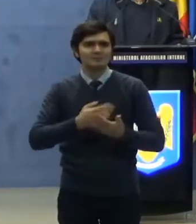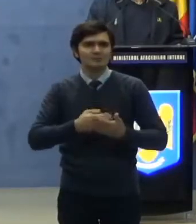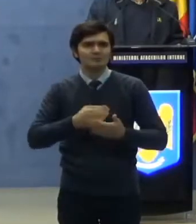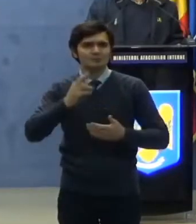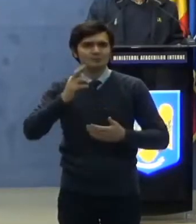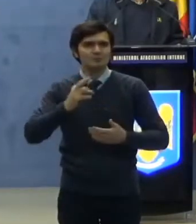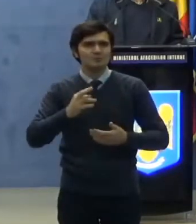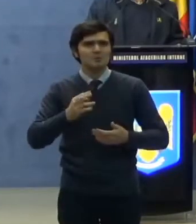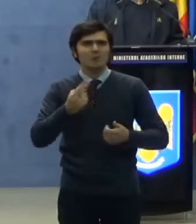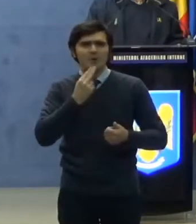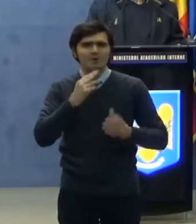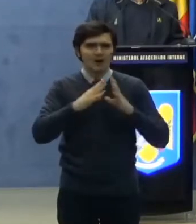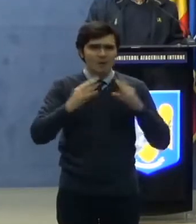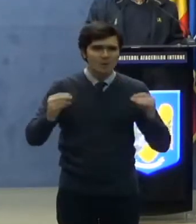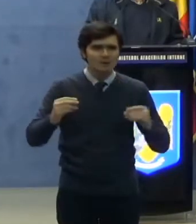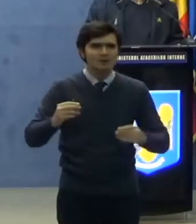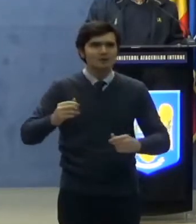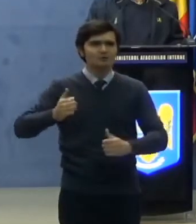Jandarmeria Română,